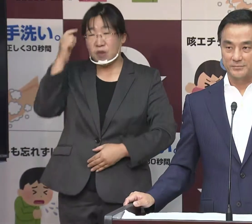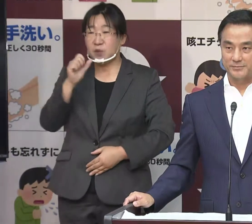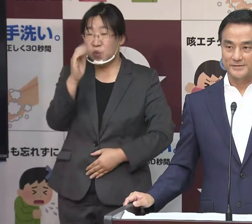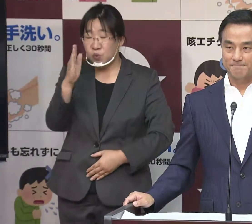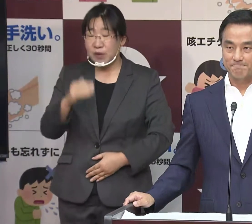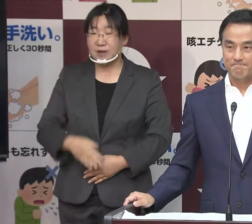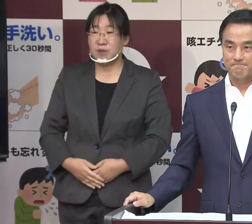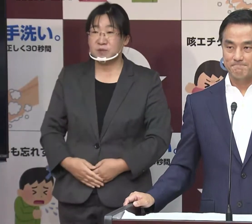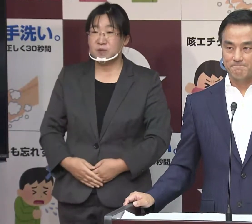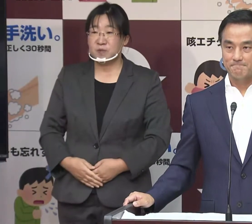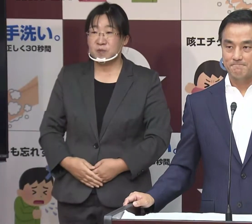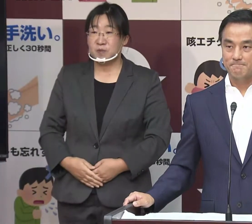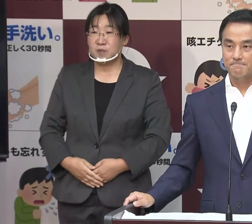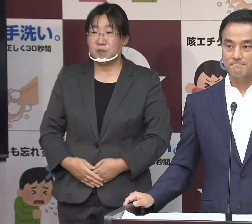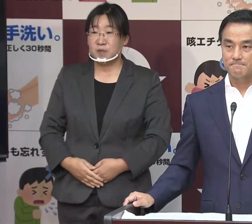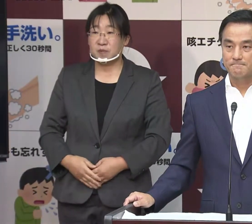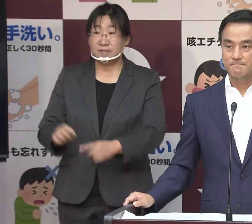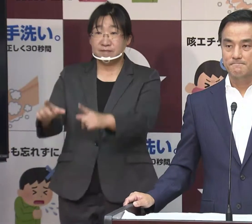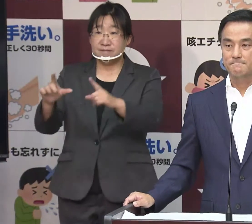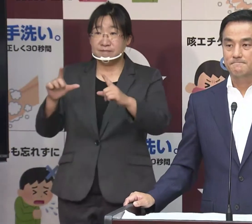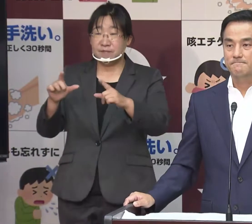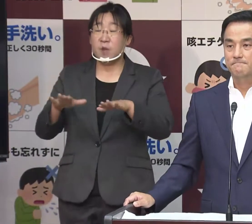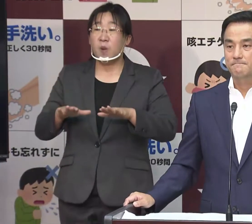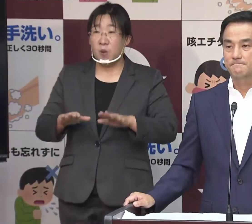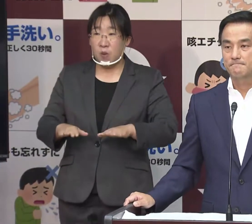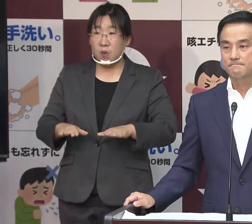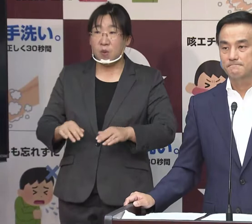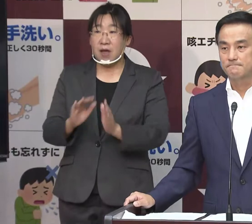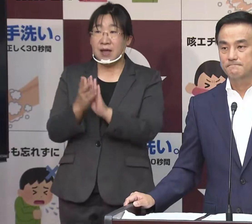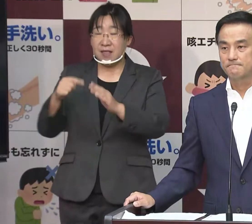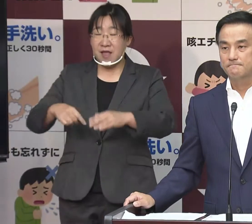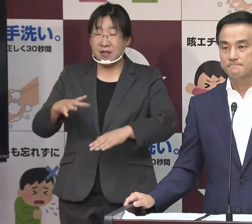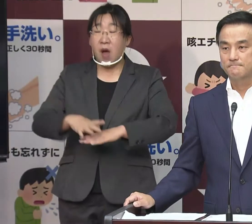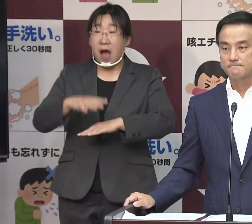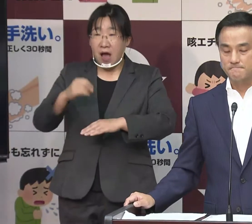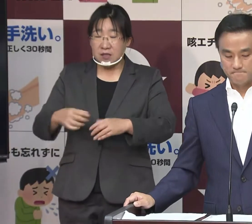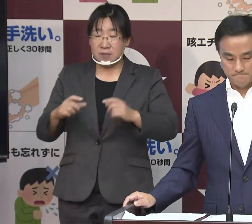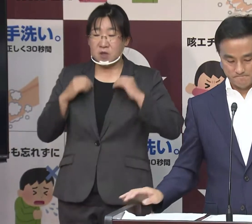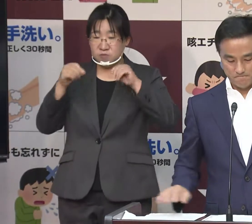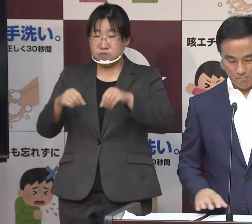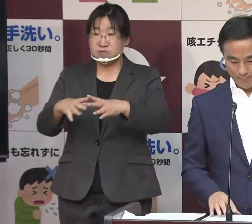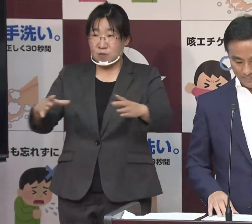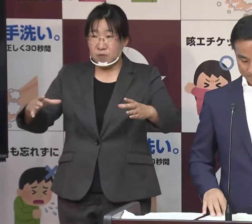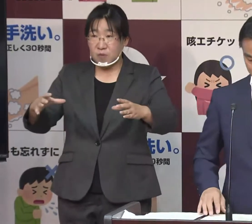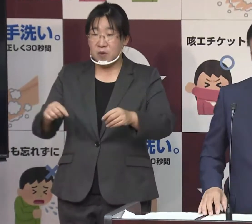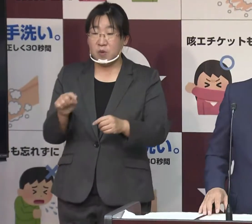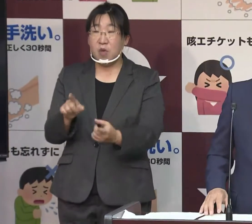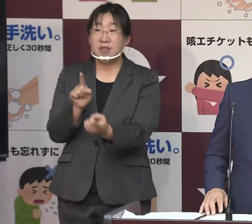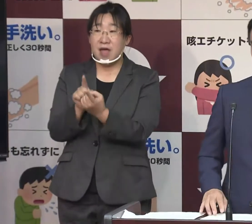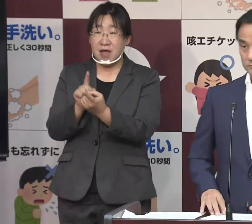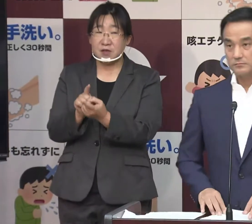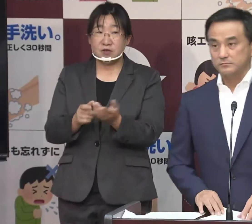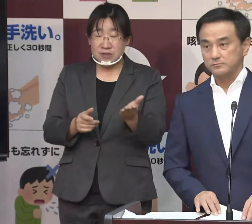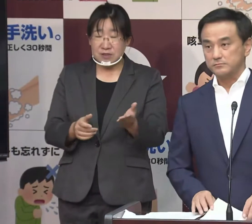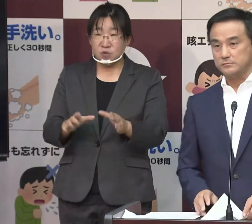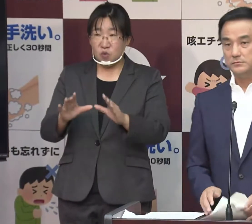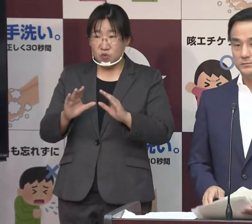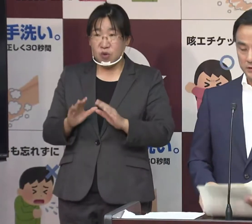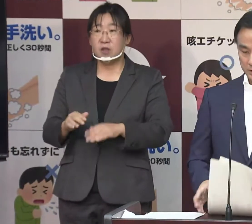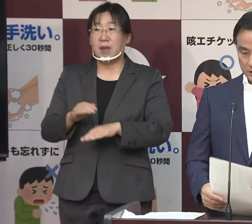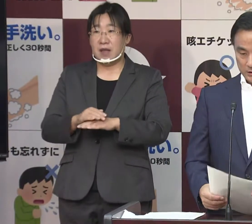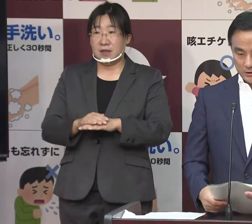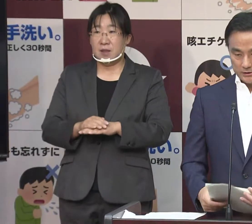お願いしたいと思います。 最後に1点、今回県内で初めてのクラスターということなんですけれども、それに対する知事の説明というのを聞いて